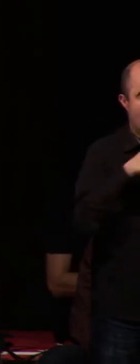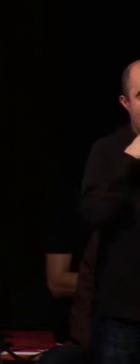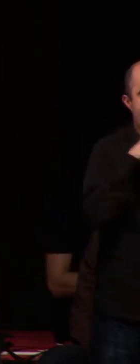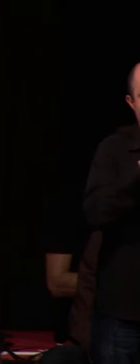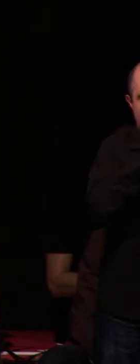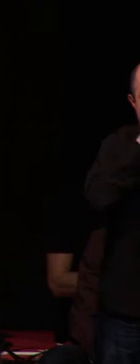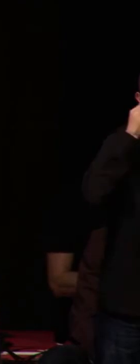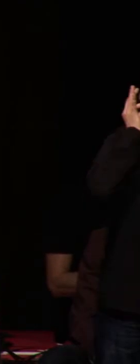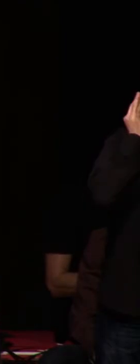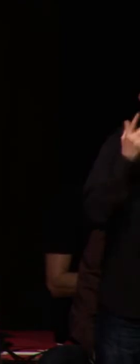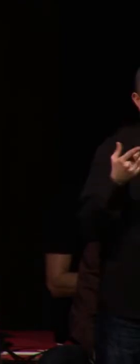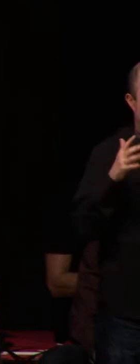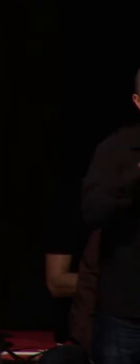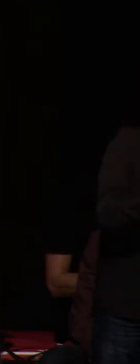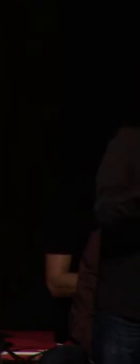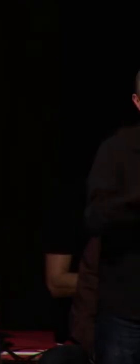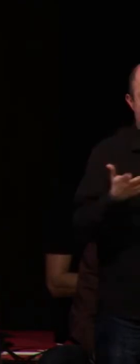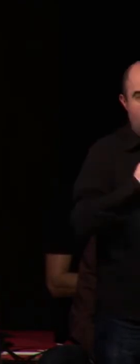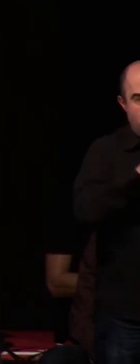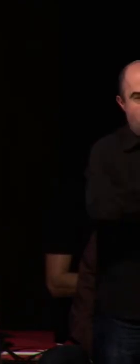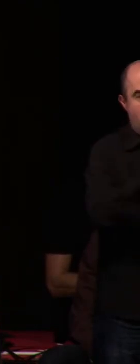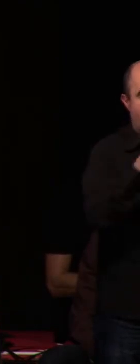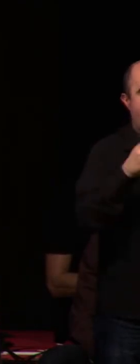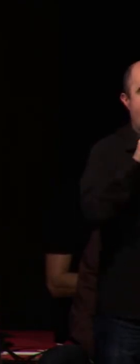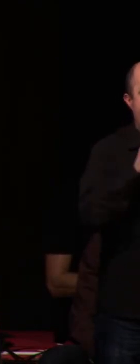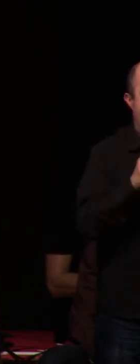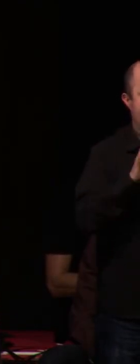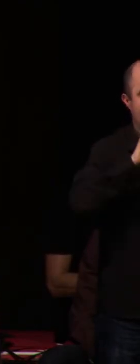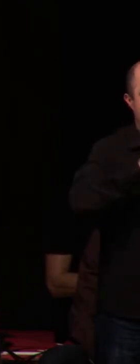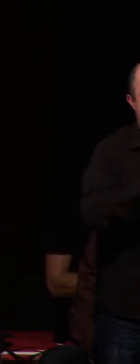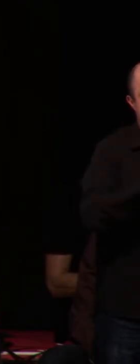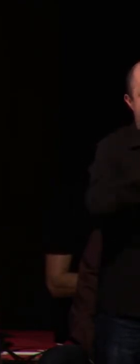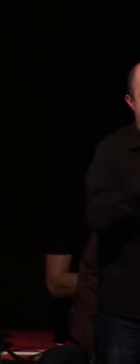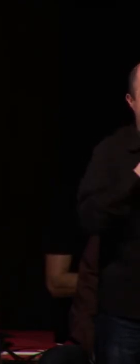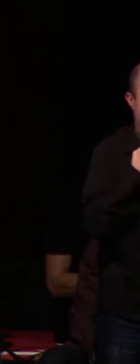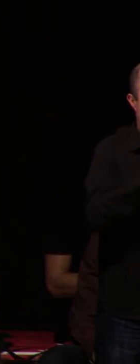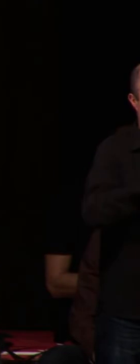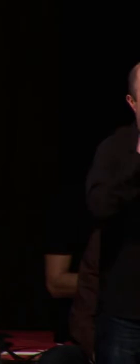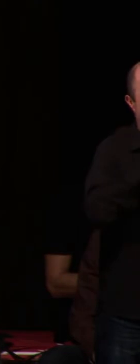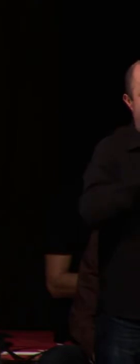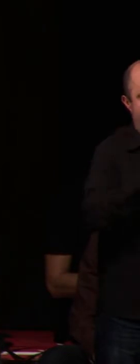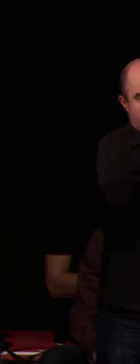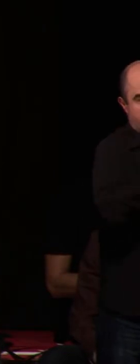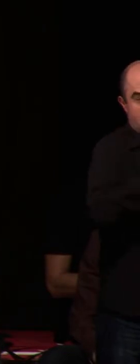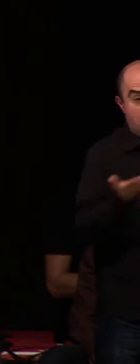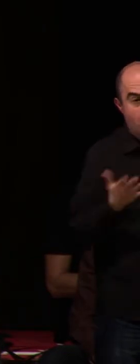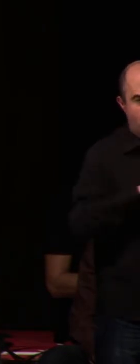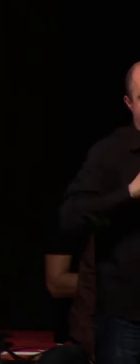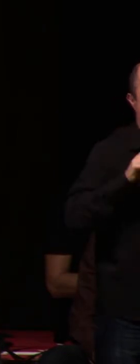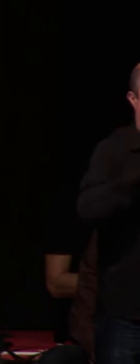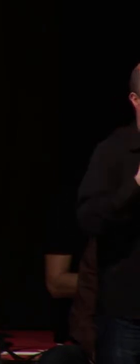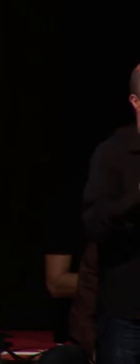davant la natura profundament i irreformablement inquisitorial de l'estat espanyol. Sobirania política, doncs,